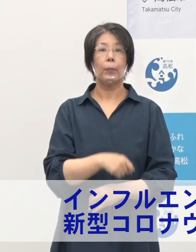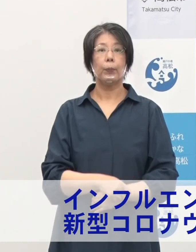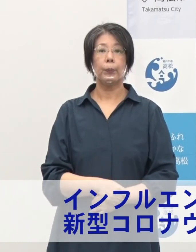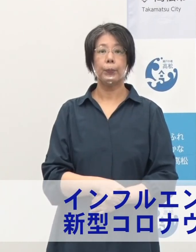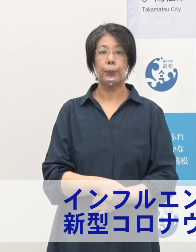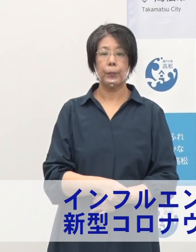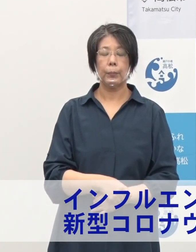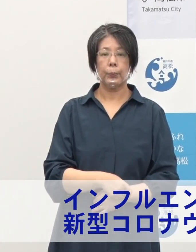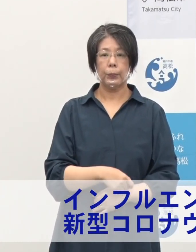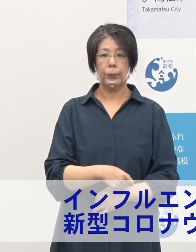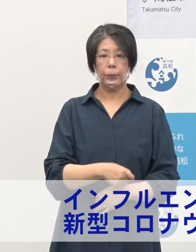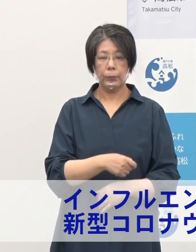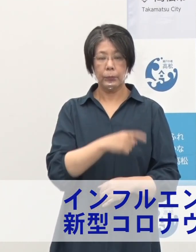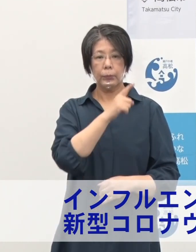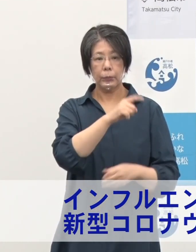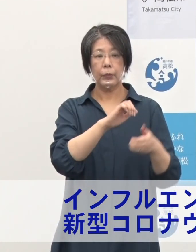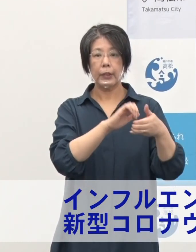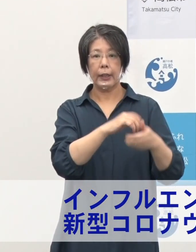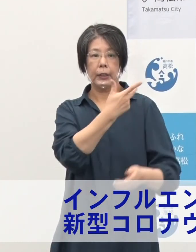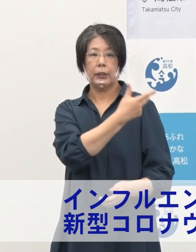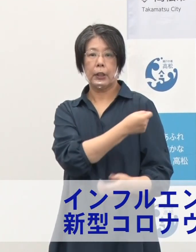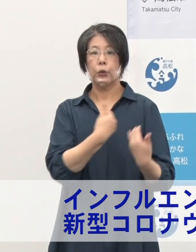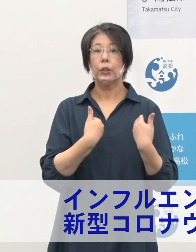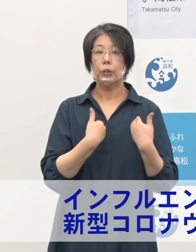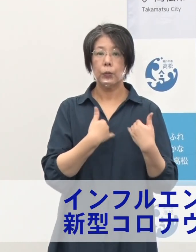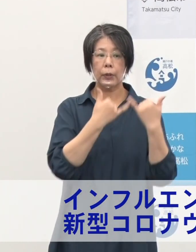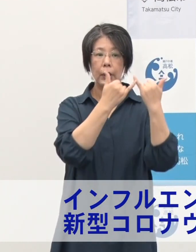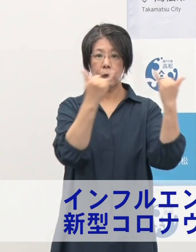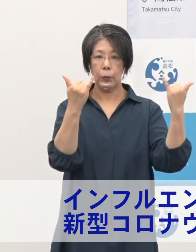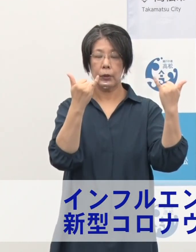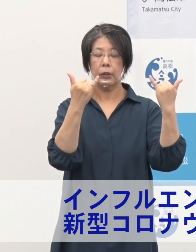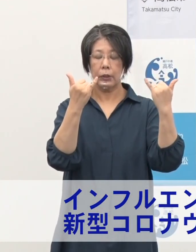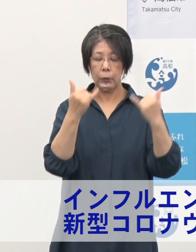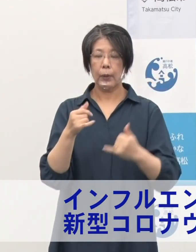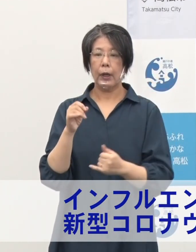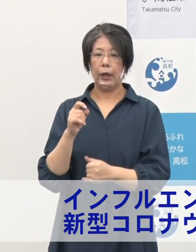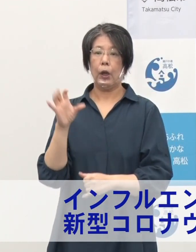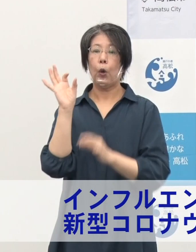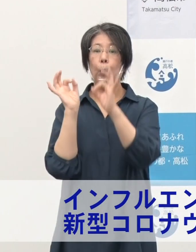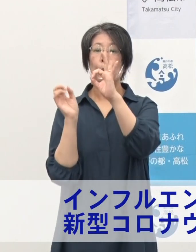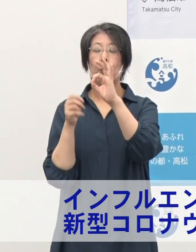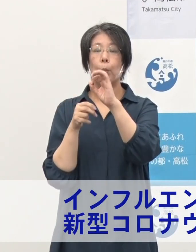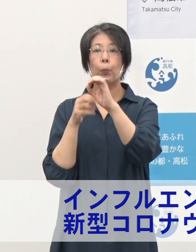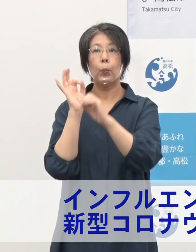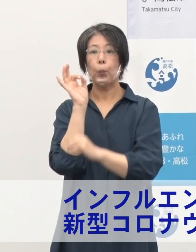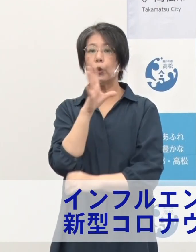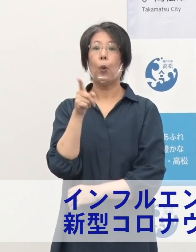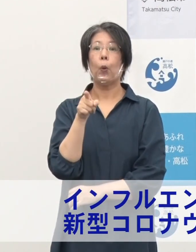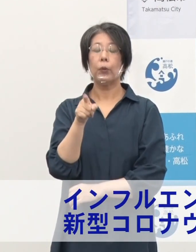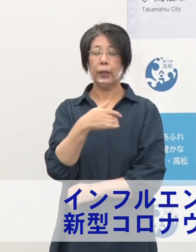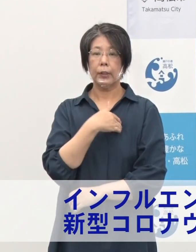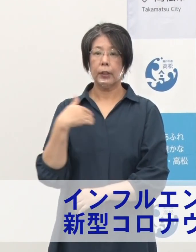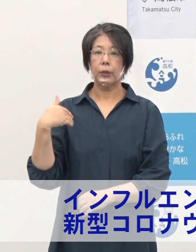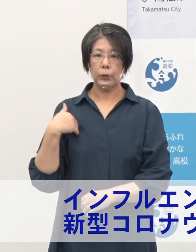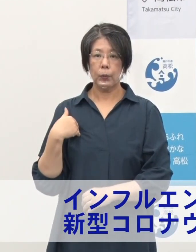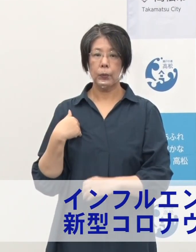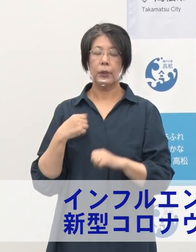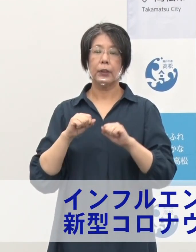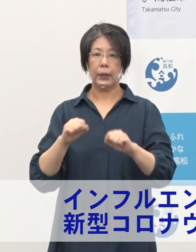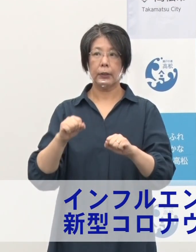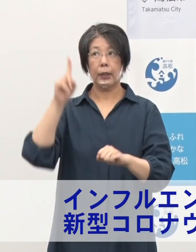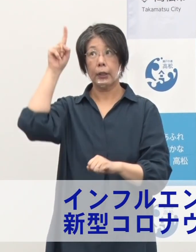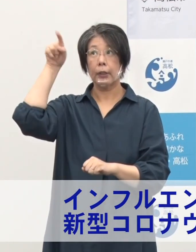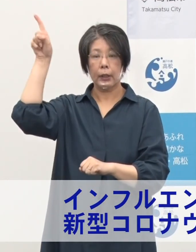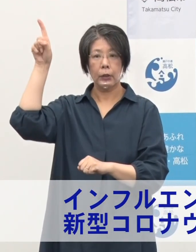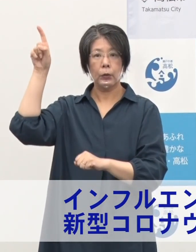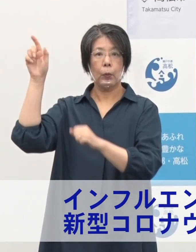自己負担なしで行えるようにそのような形でまぁ県の補助事業なんかも活用してやっていこうというふうに